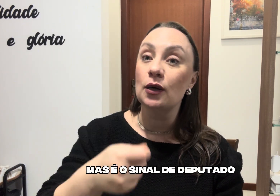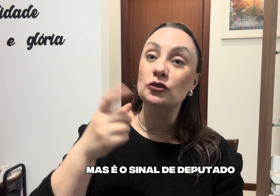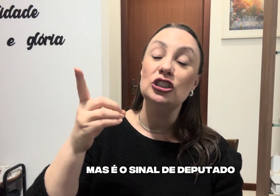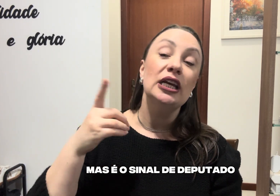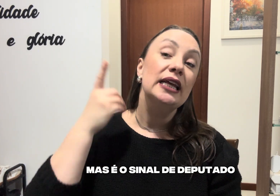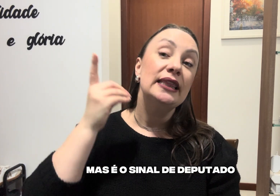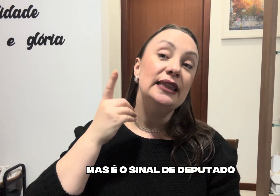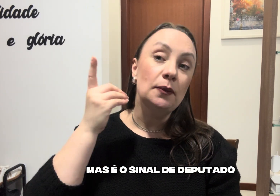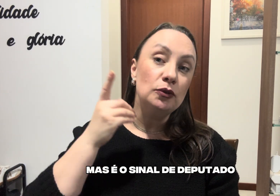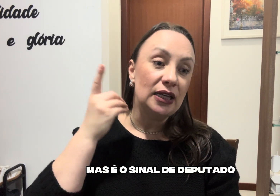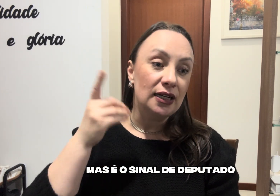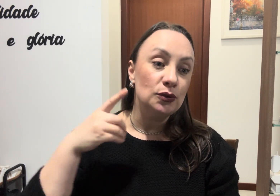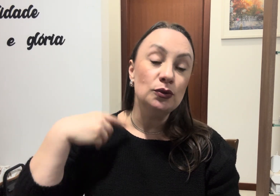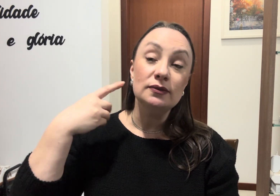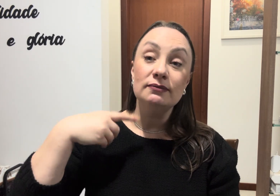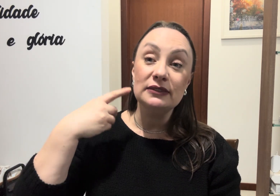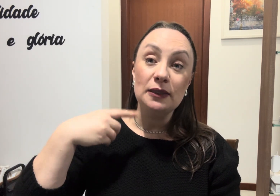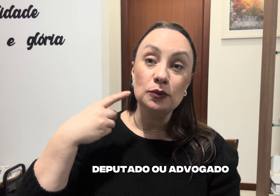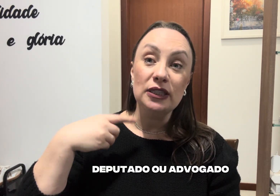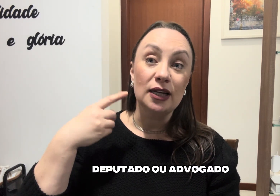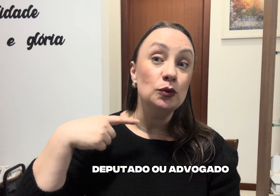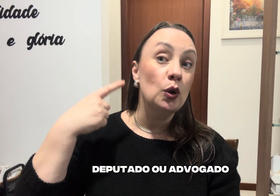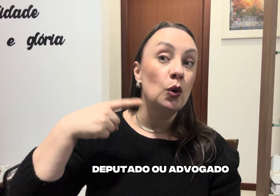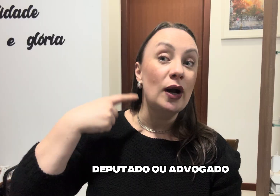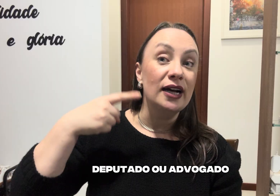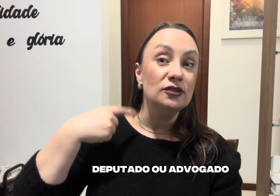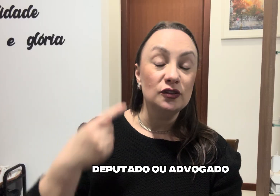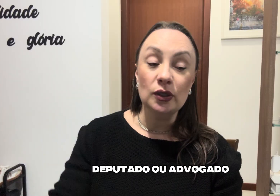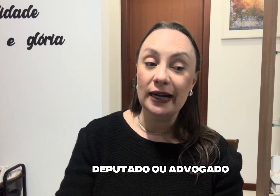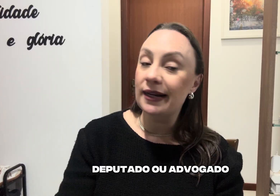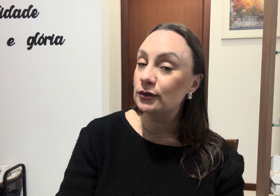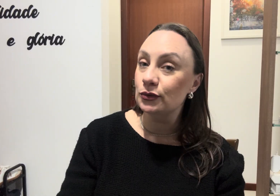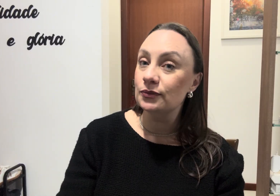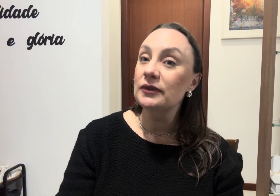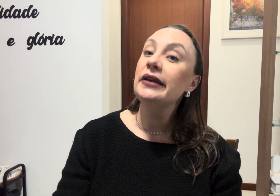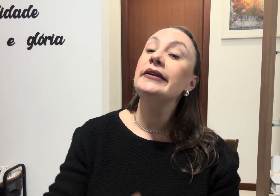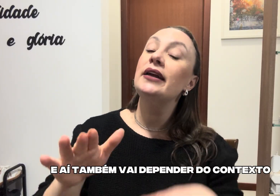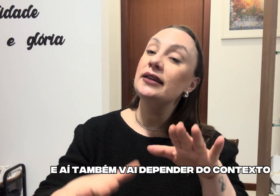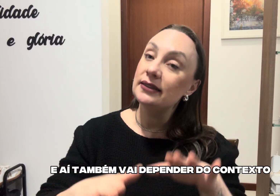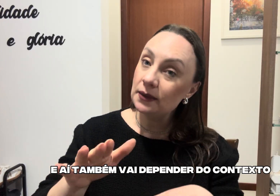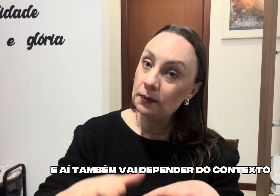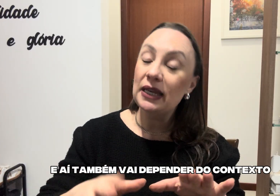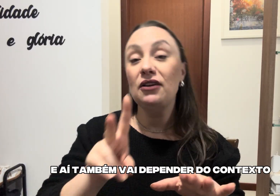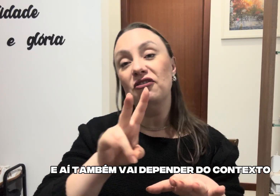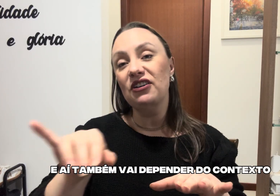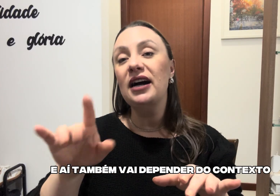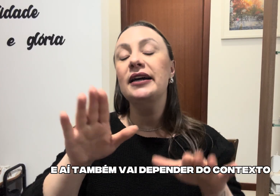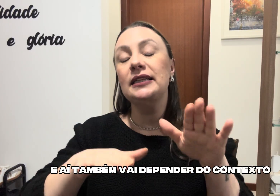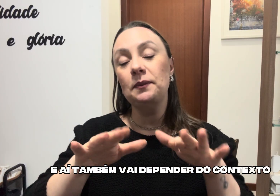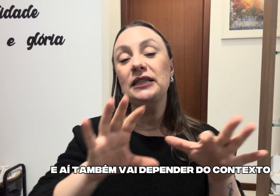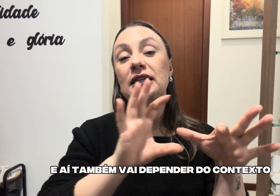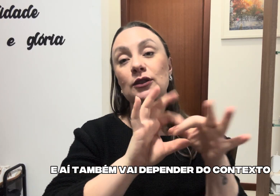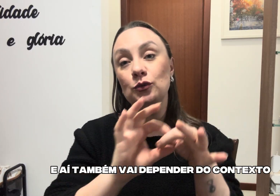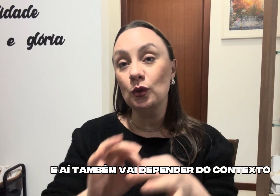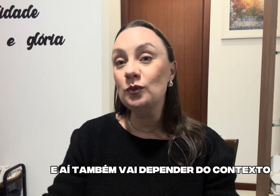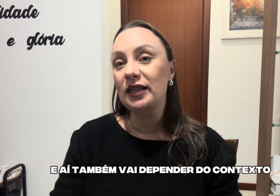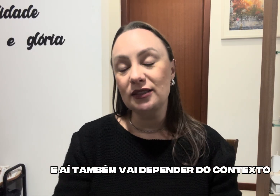de deputado, deputado ou advogado. E aí também vai depender do